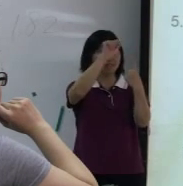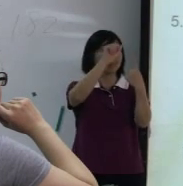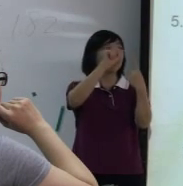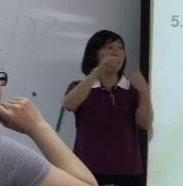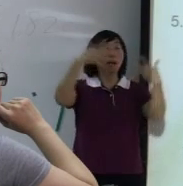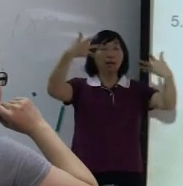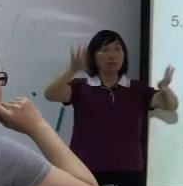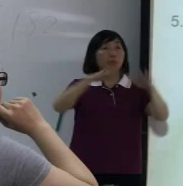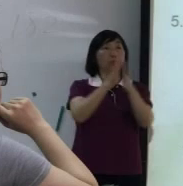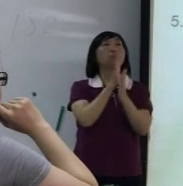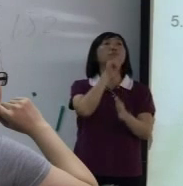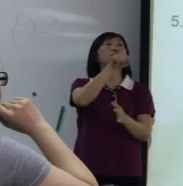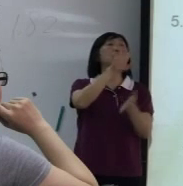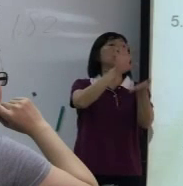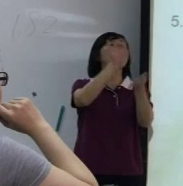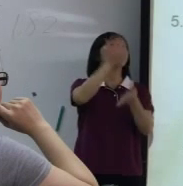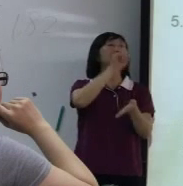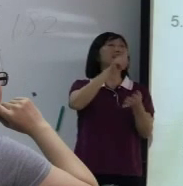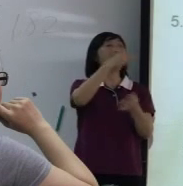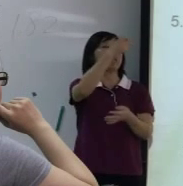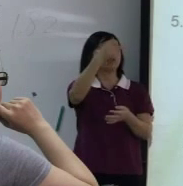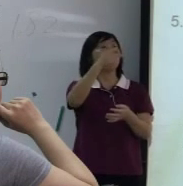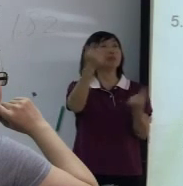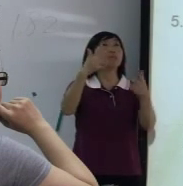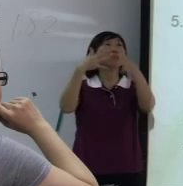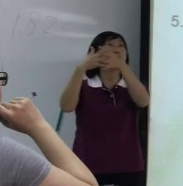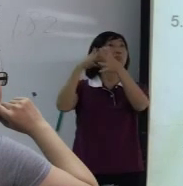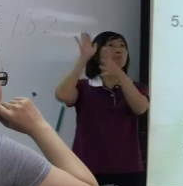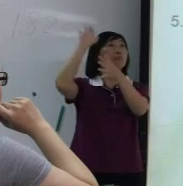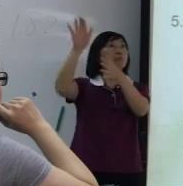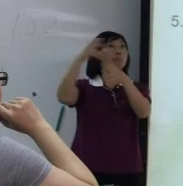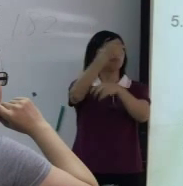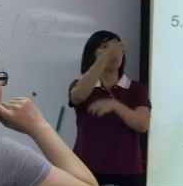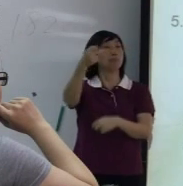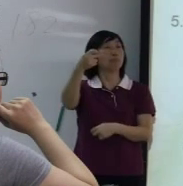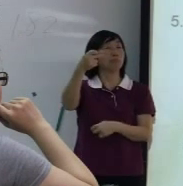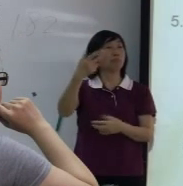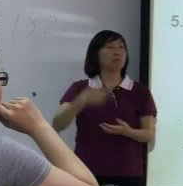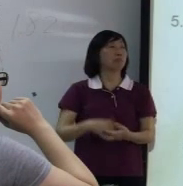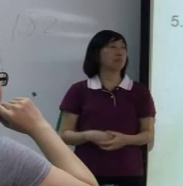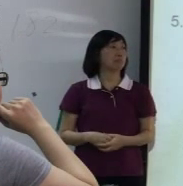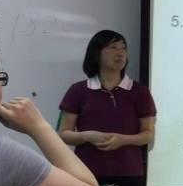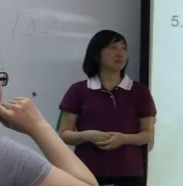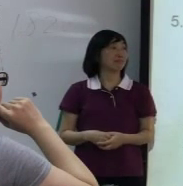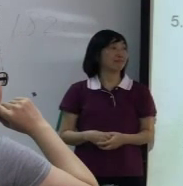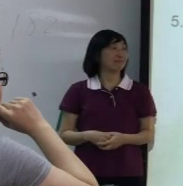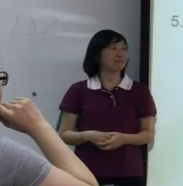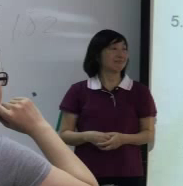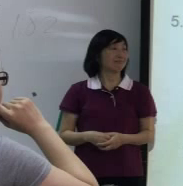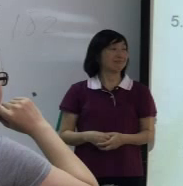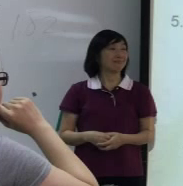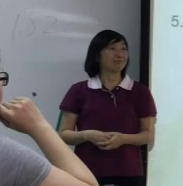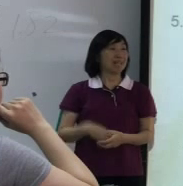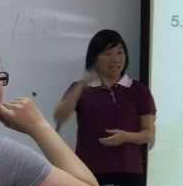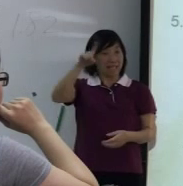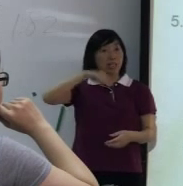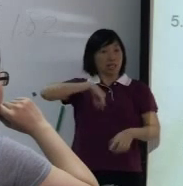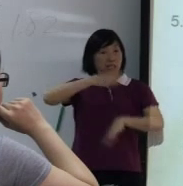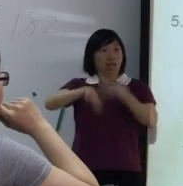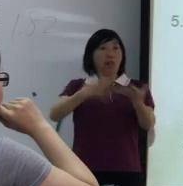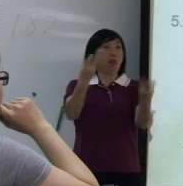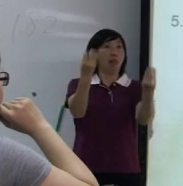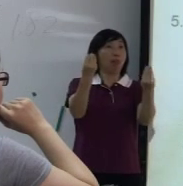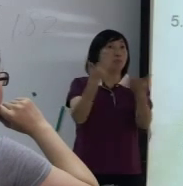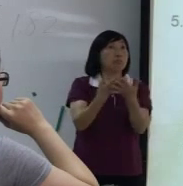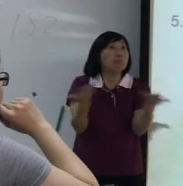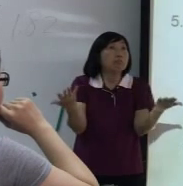啊，很多很多。美国的英文啊，那个自然手语打不出